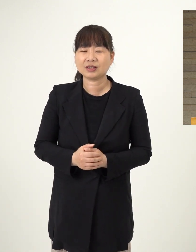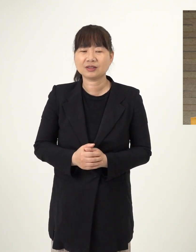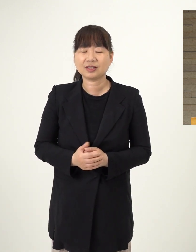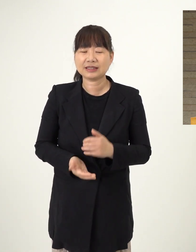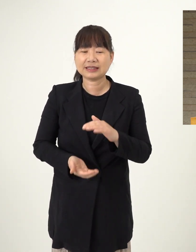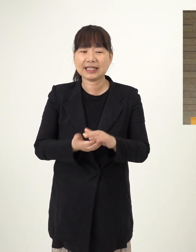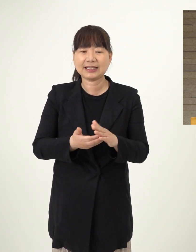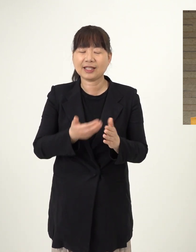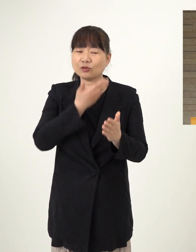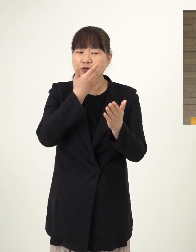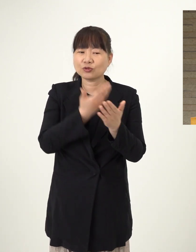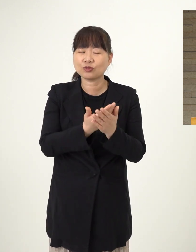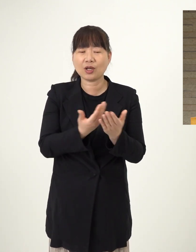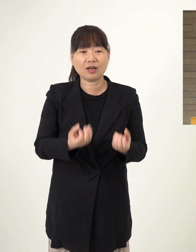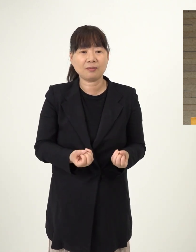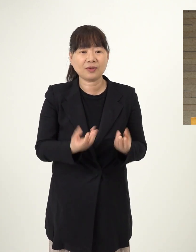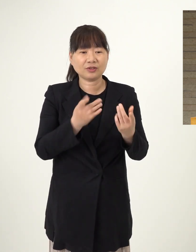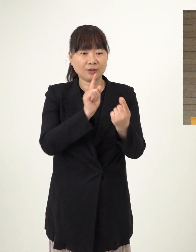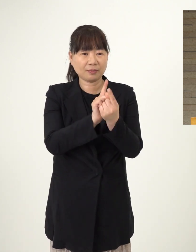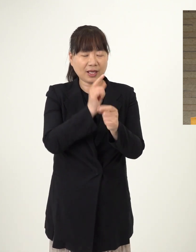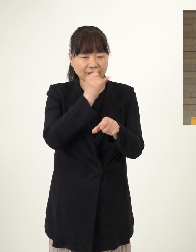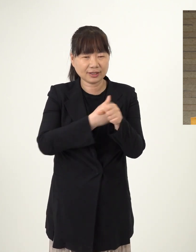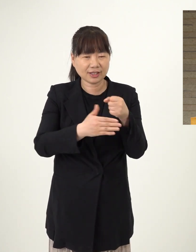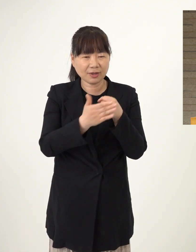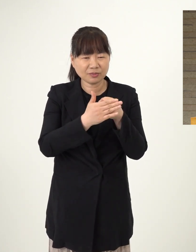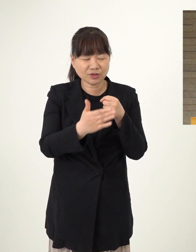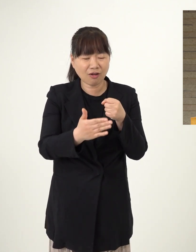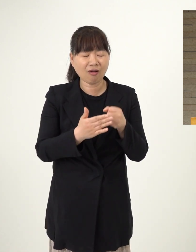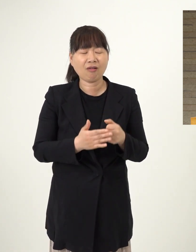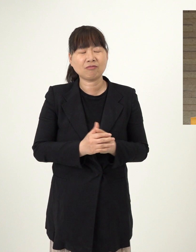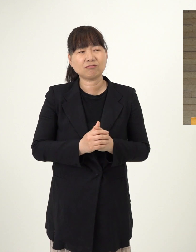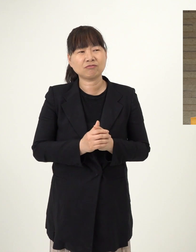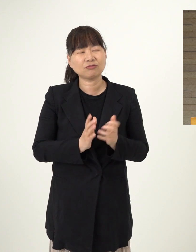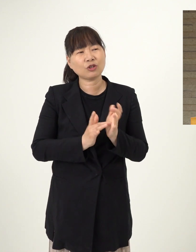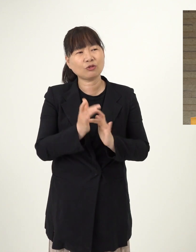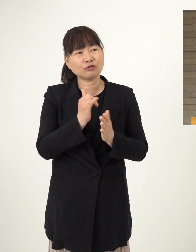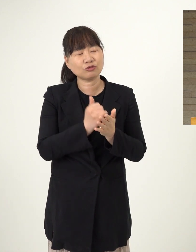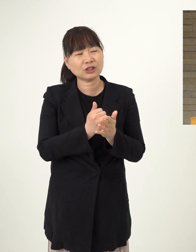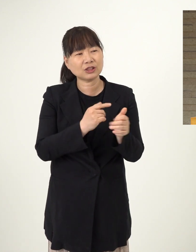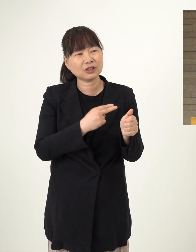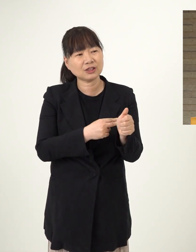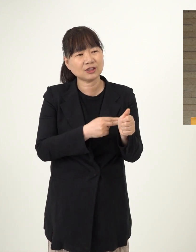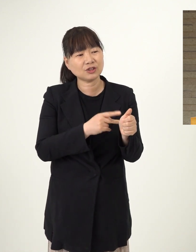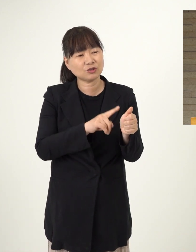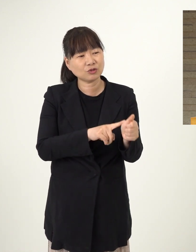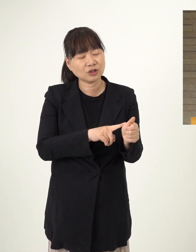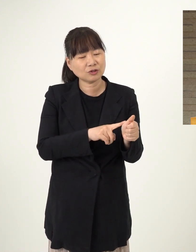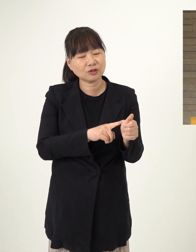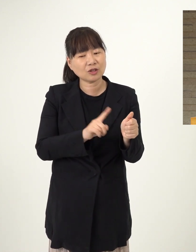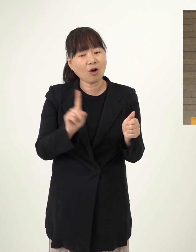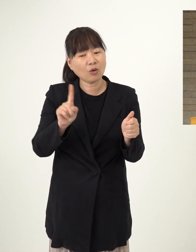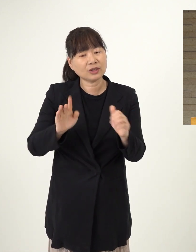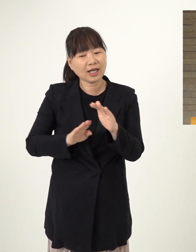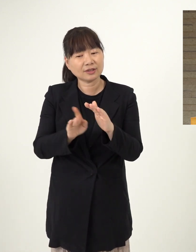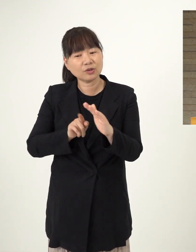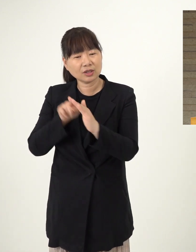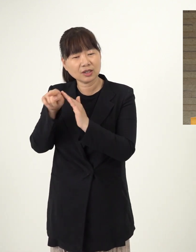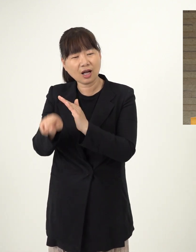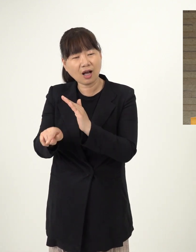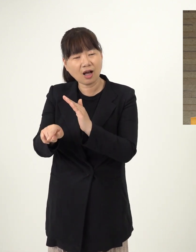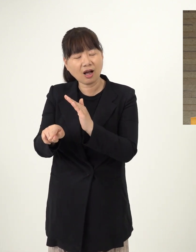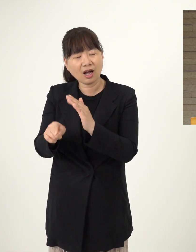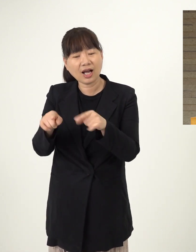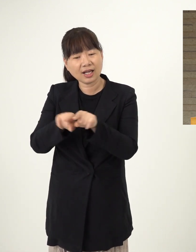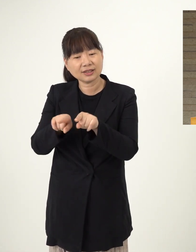왔으니까 당연히 선생님 어느 가정에서 유월절 식사하시기를